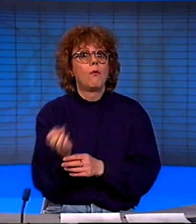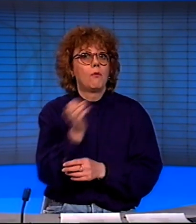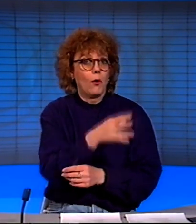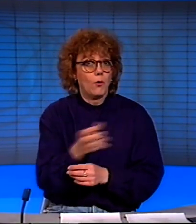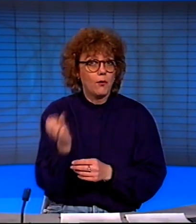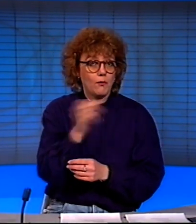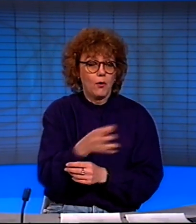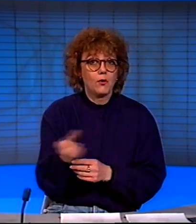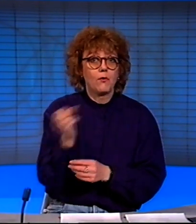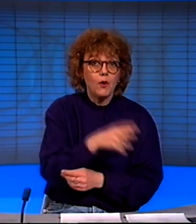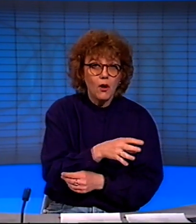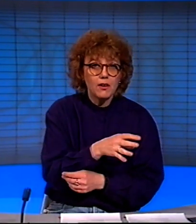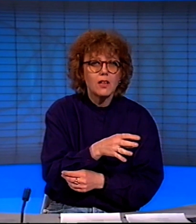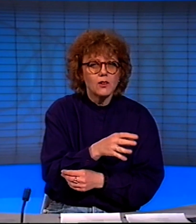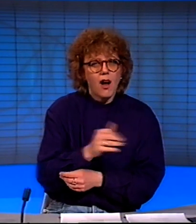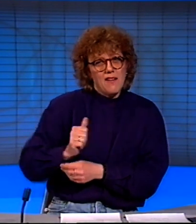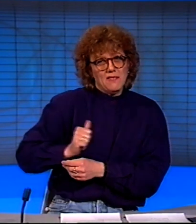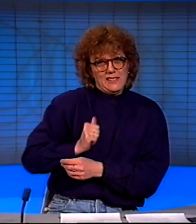og udvandringer.